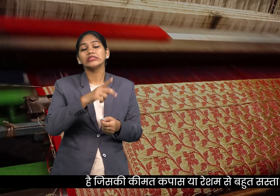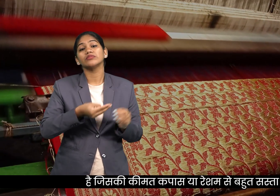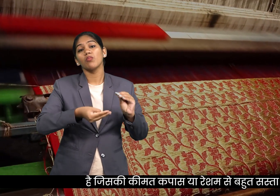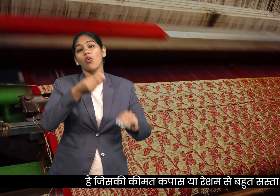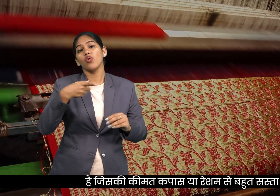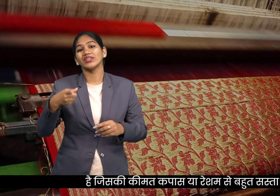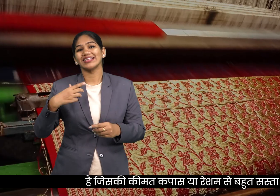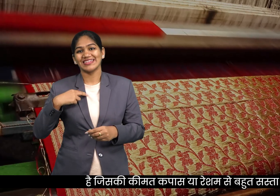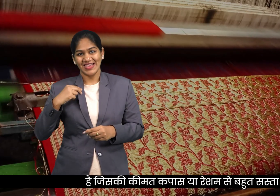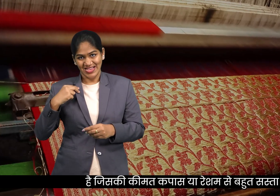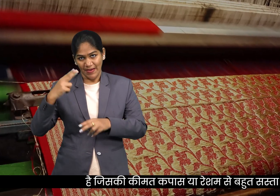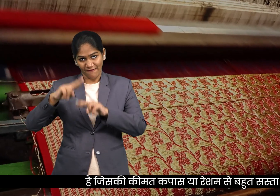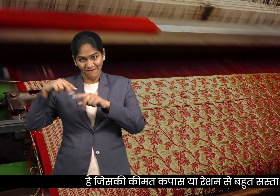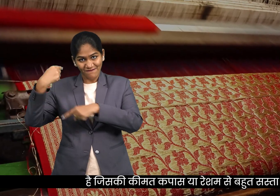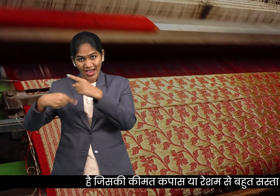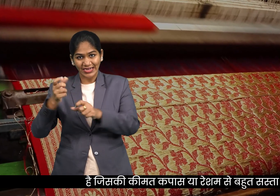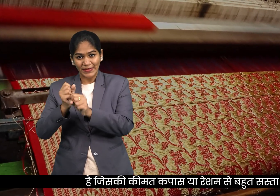है।